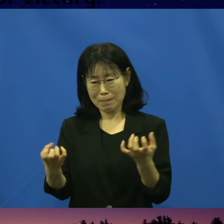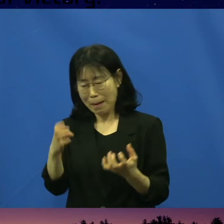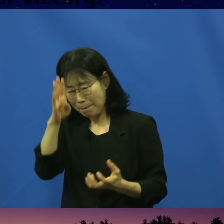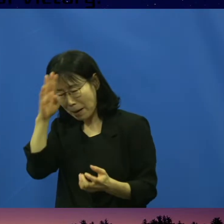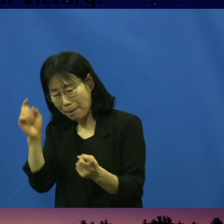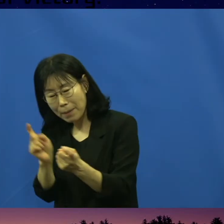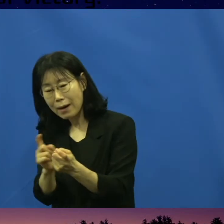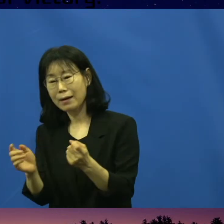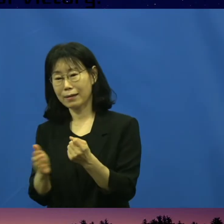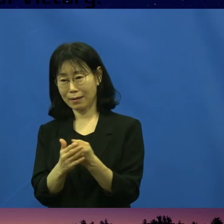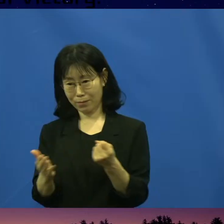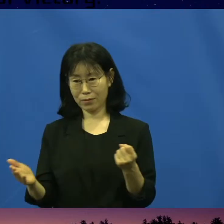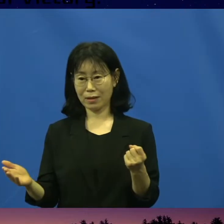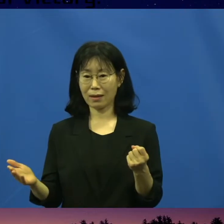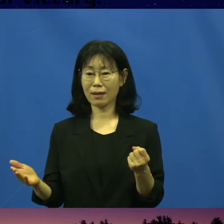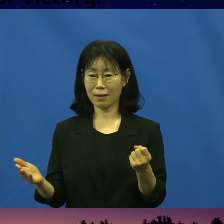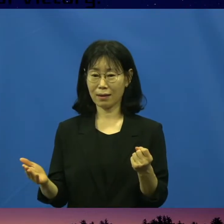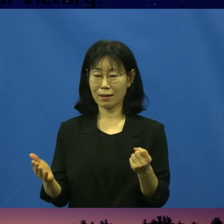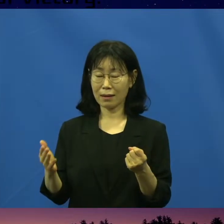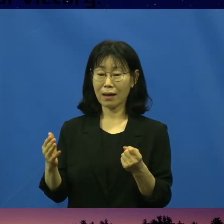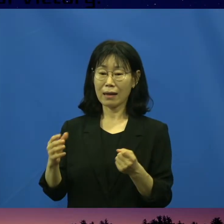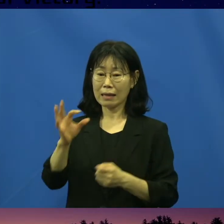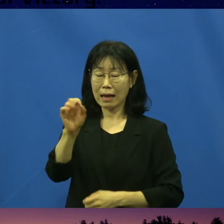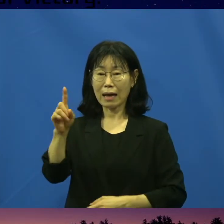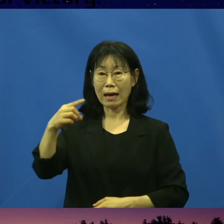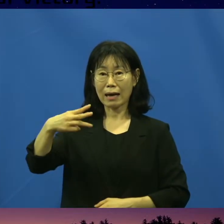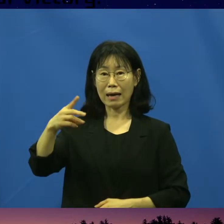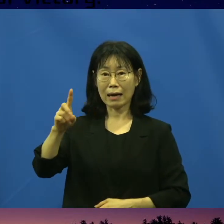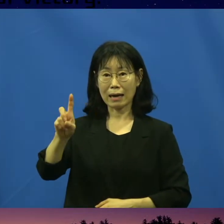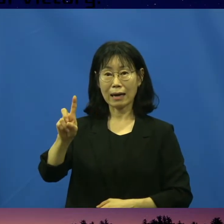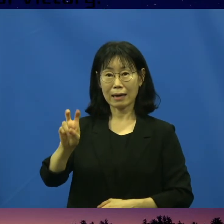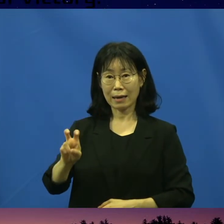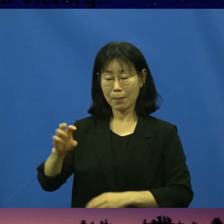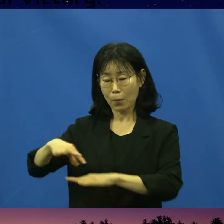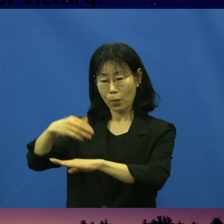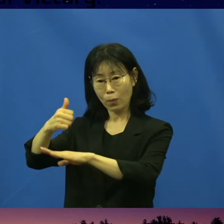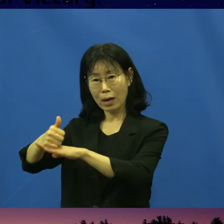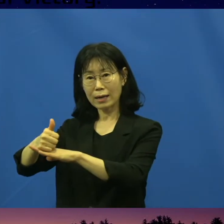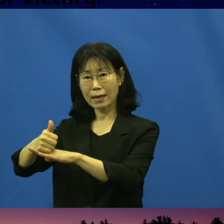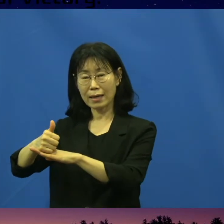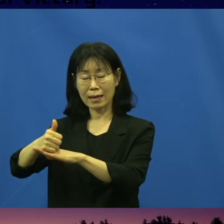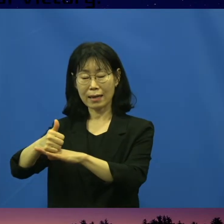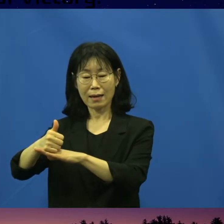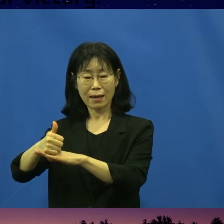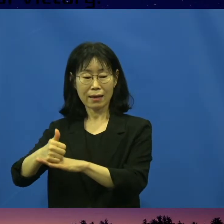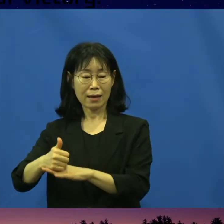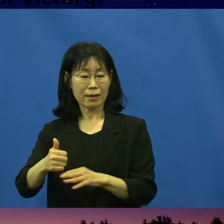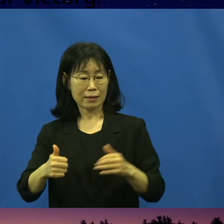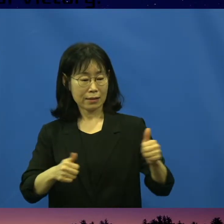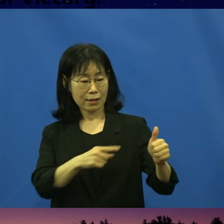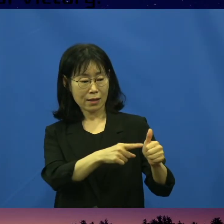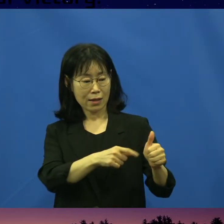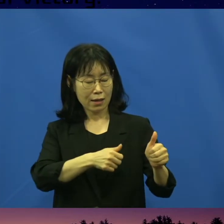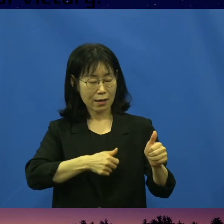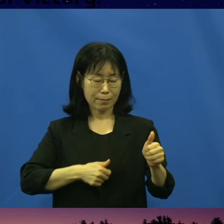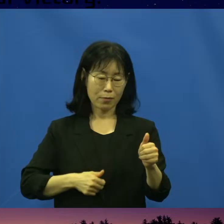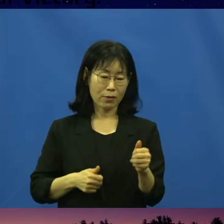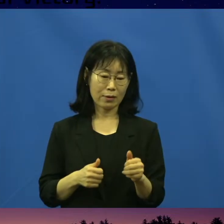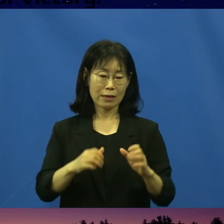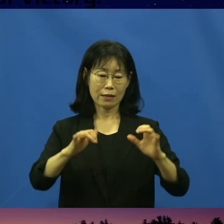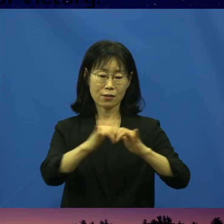아람 왕이 그에게 각종 훈장을 줄 수는 있어요. 그가 전쟁에 이기고 갔을 때 엄청난 상급을 줬을 겁니다. 그러나 아람